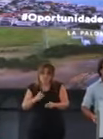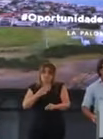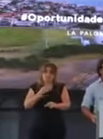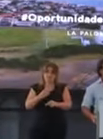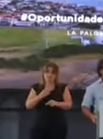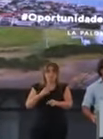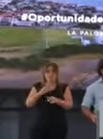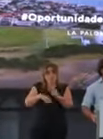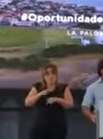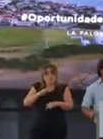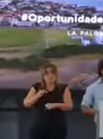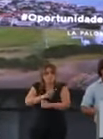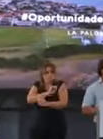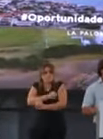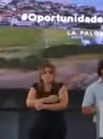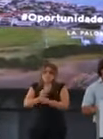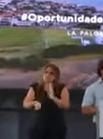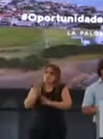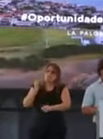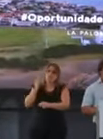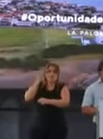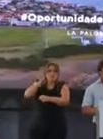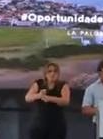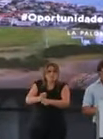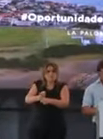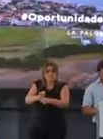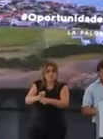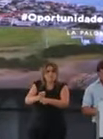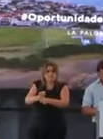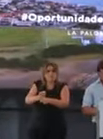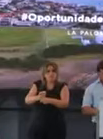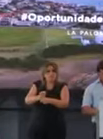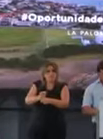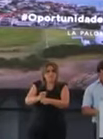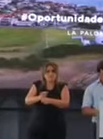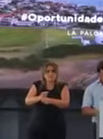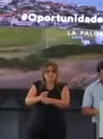más arriba se está, se tienen más obligaciones.